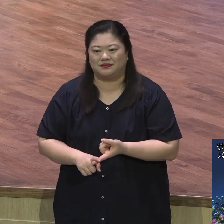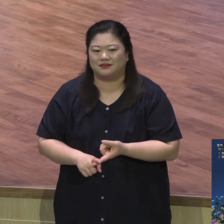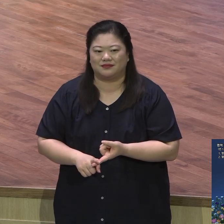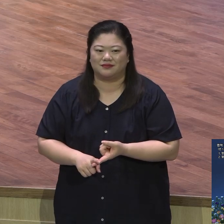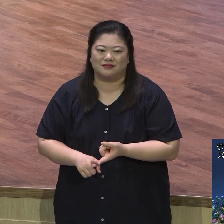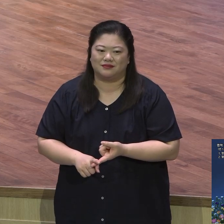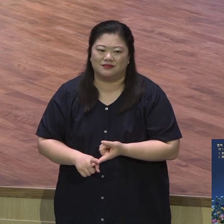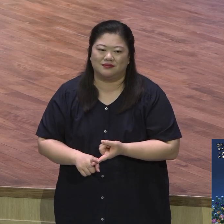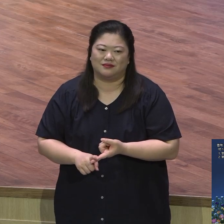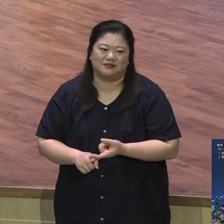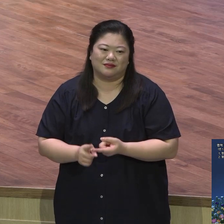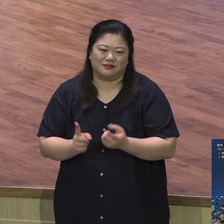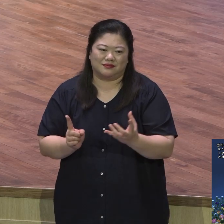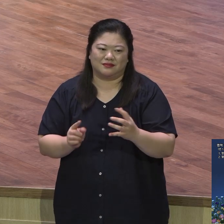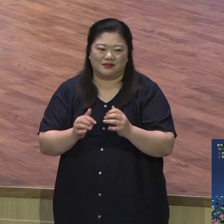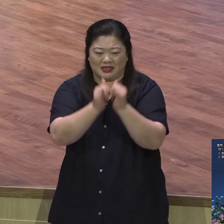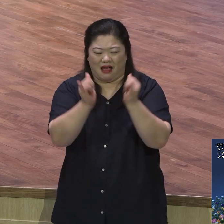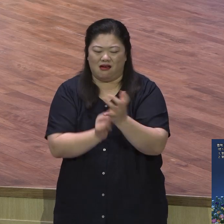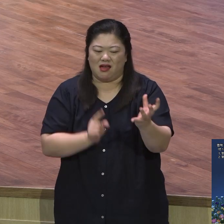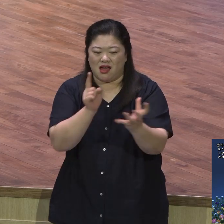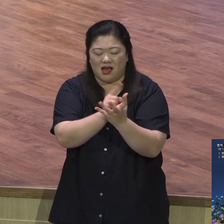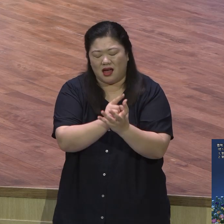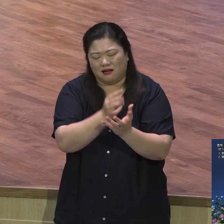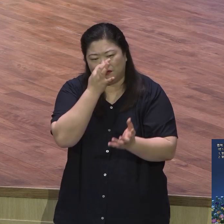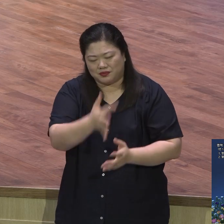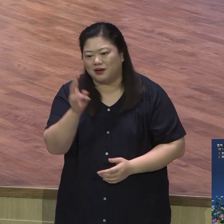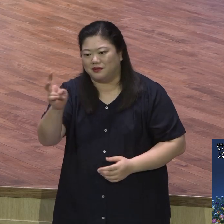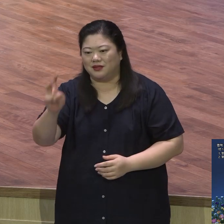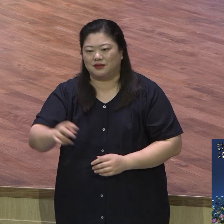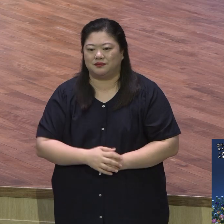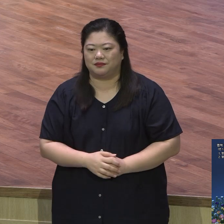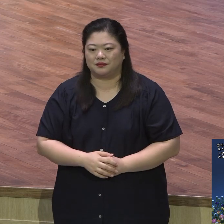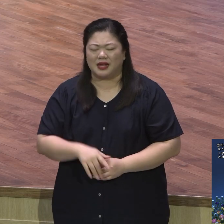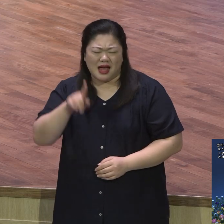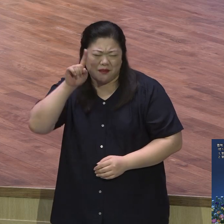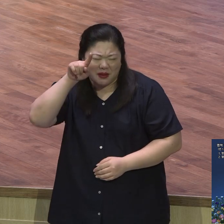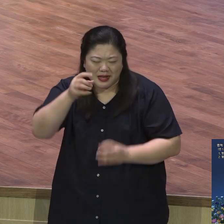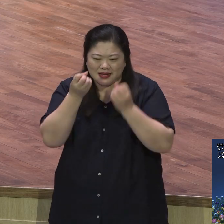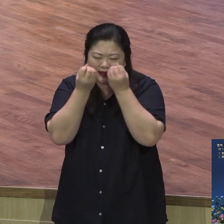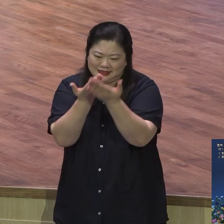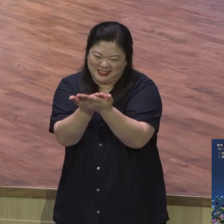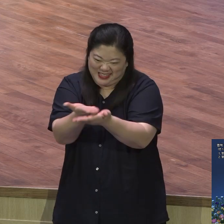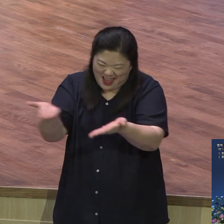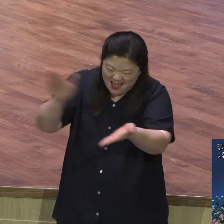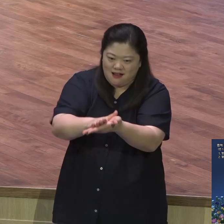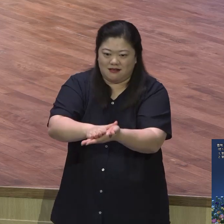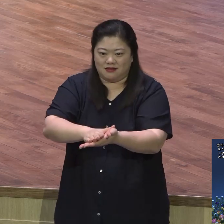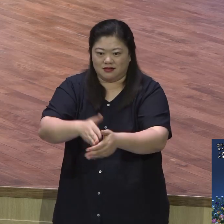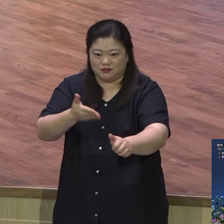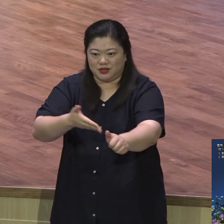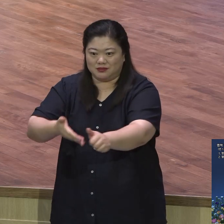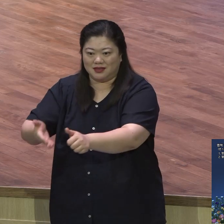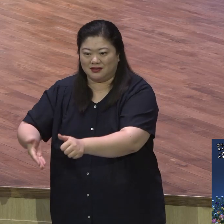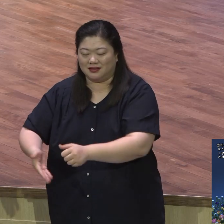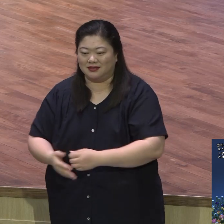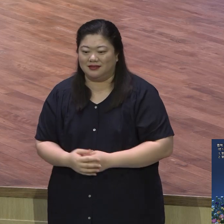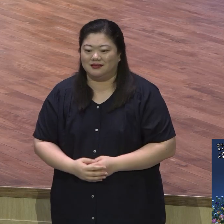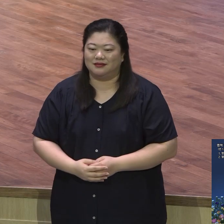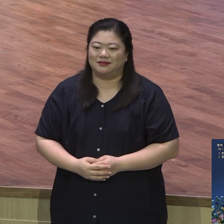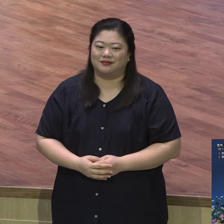영적 싸움 사면 더 더구나 날로 날로 새롭다 날마다 개혁, 개혁, 개혁, 개혁 개혁해야 돼요,